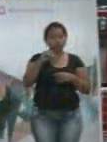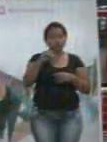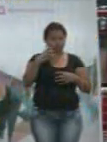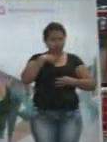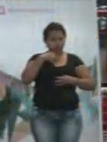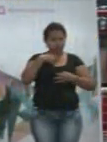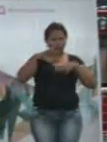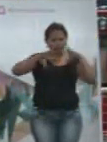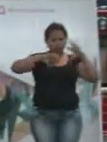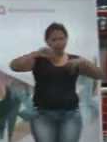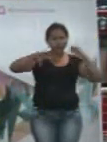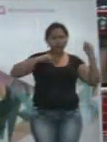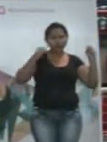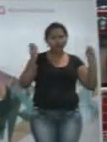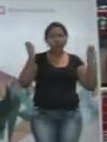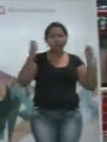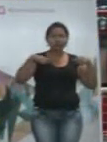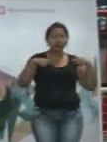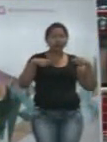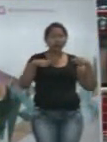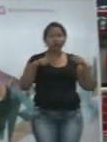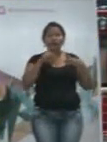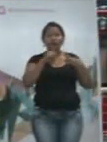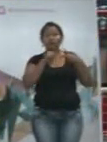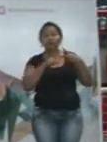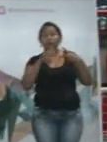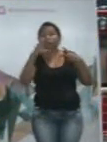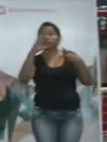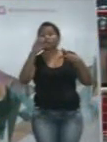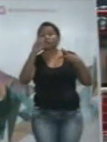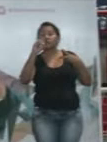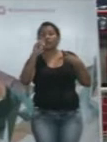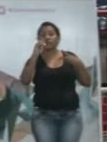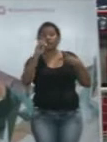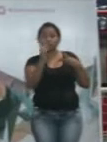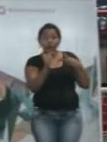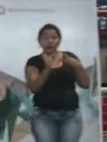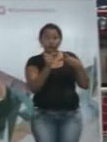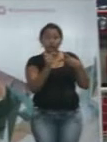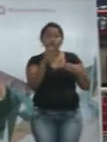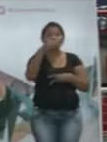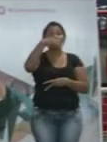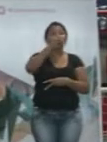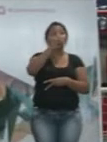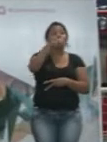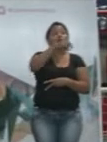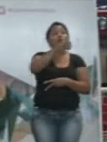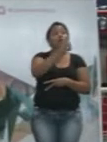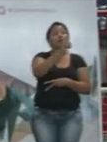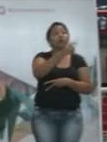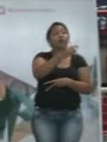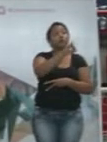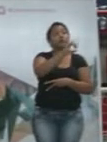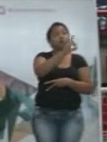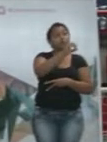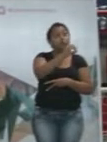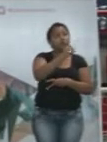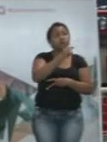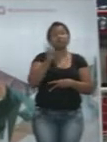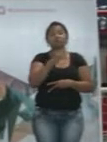Entre o monóxido de carbono e o CO2, quem é o pior? O monóxido. Aí observa comigo, ó. O